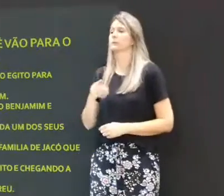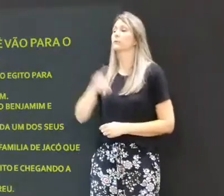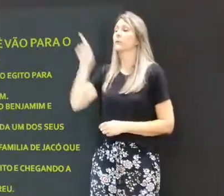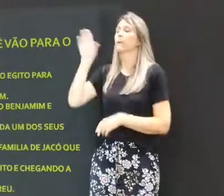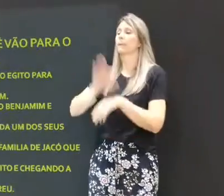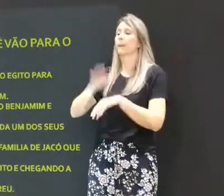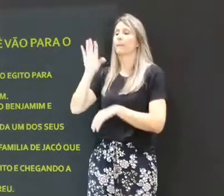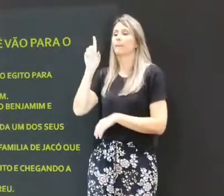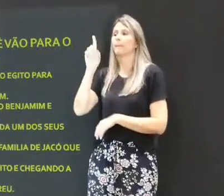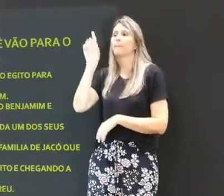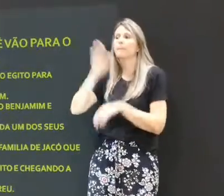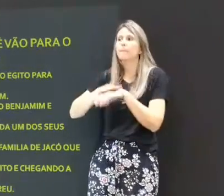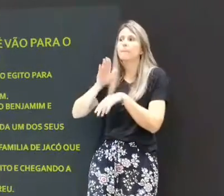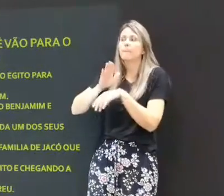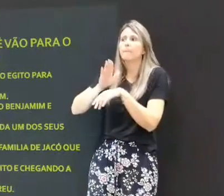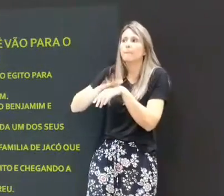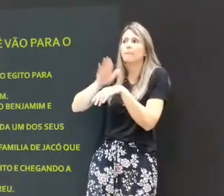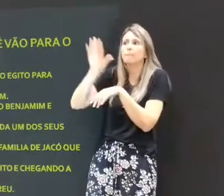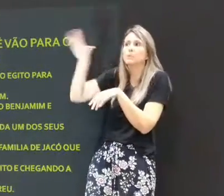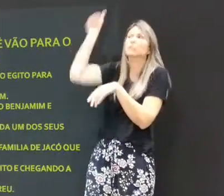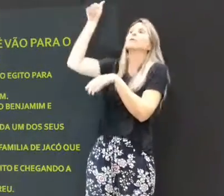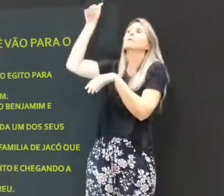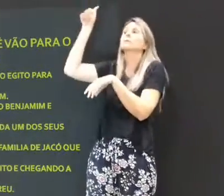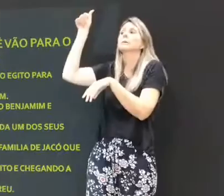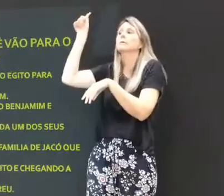José, ele pediu para que chamasse